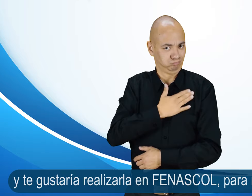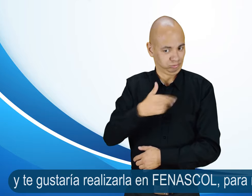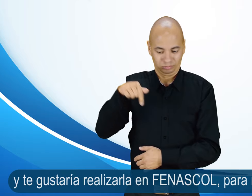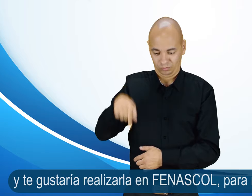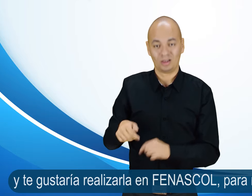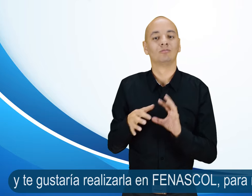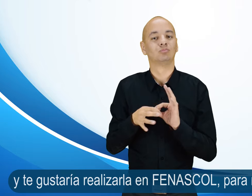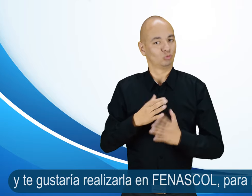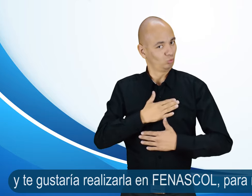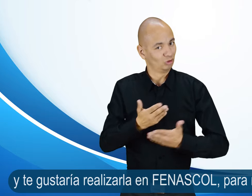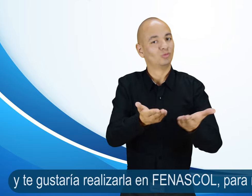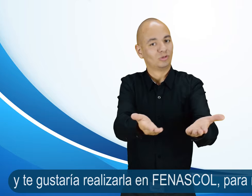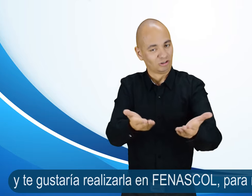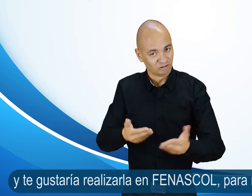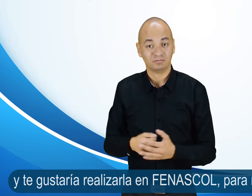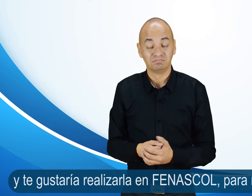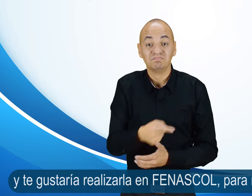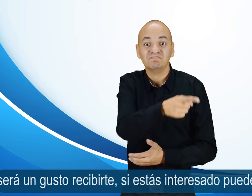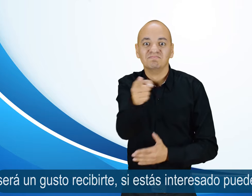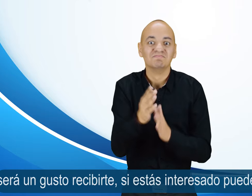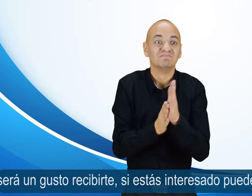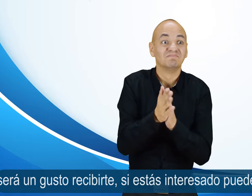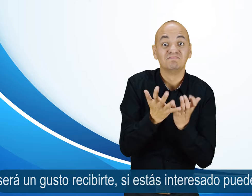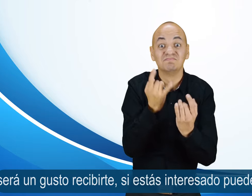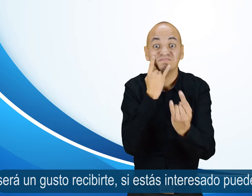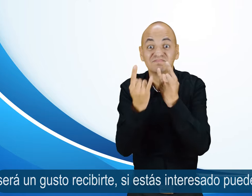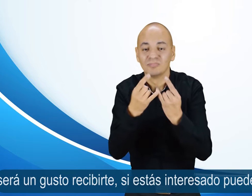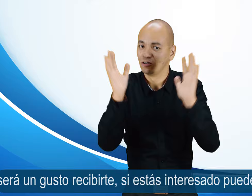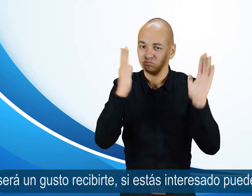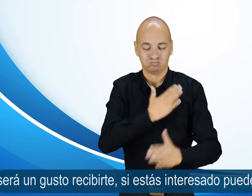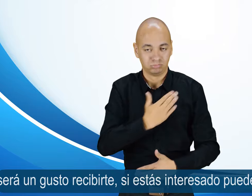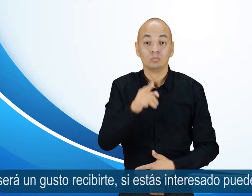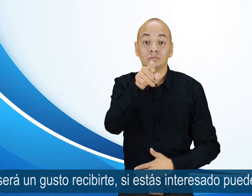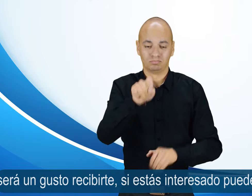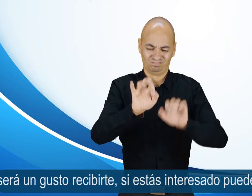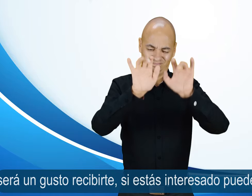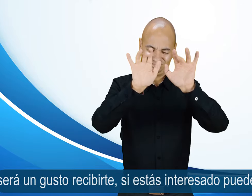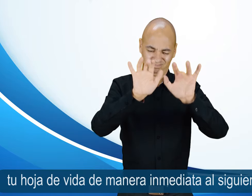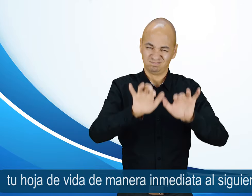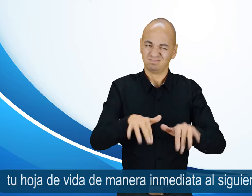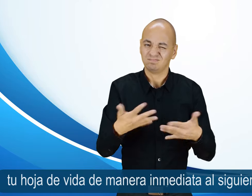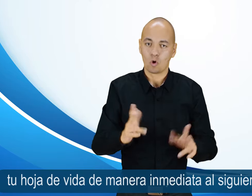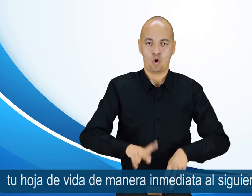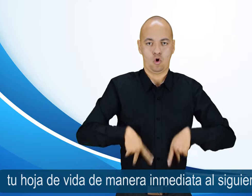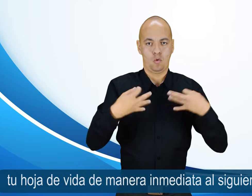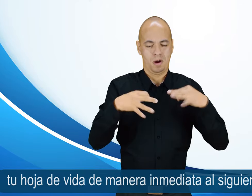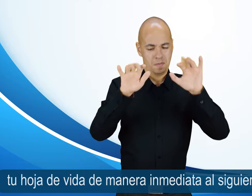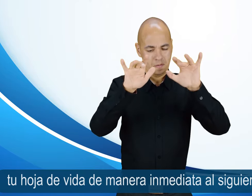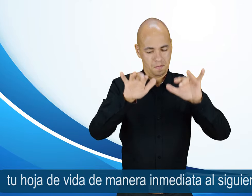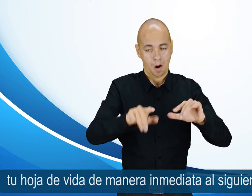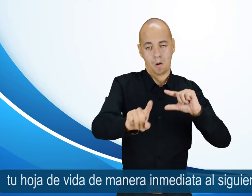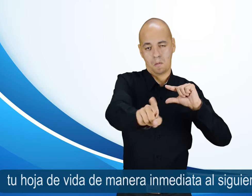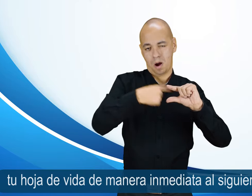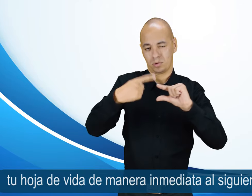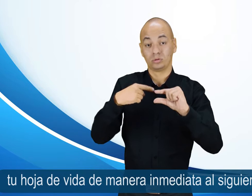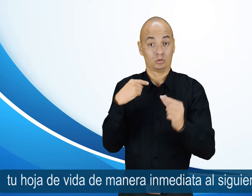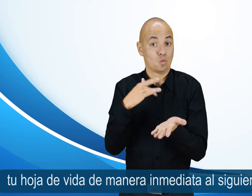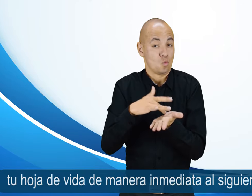realizar la entrena es coll para nosotros será un gusto recibirte si estás interesado puedes enviarnos tu hoja de vida de manera inmediata al